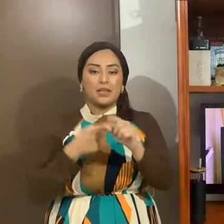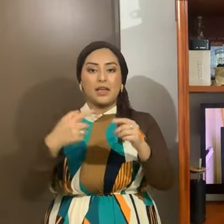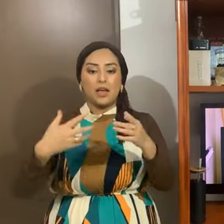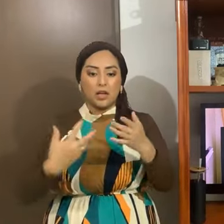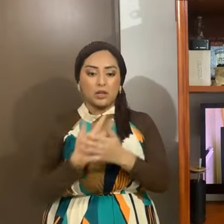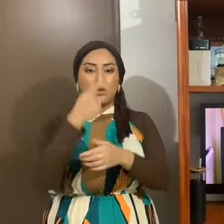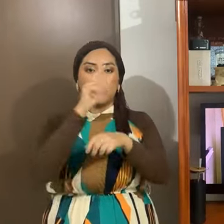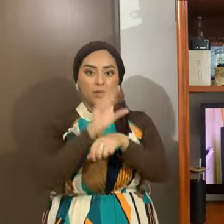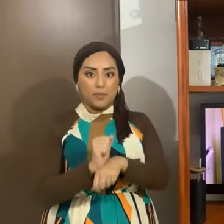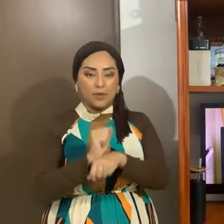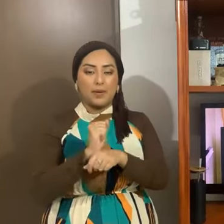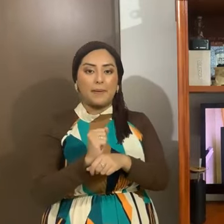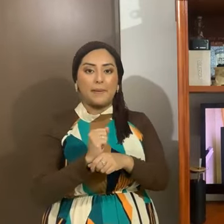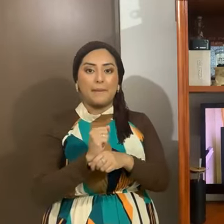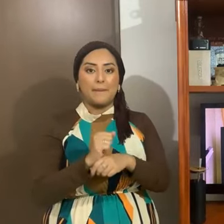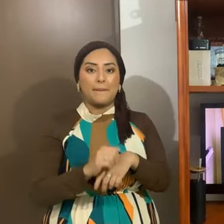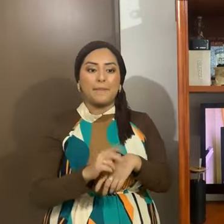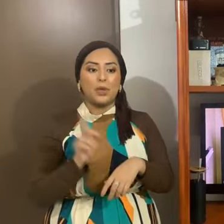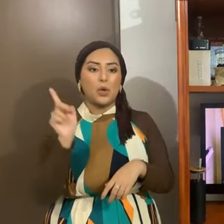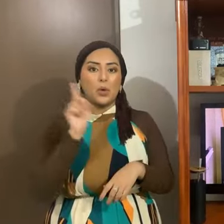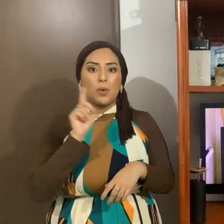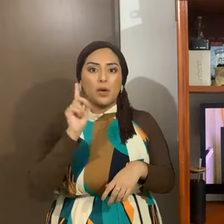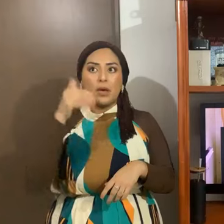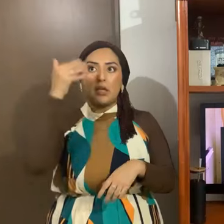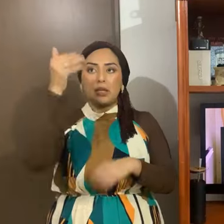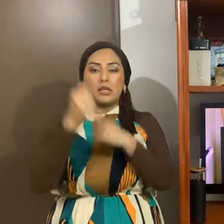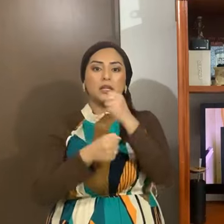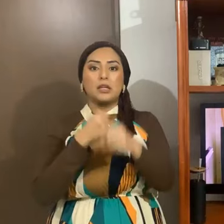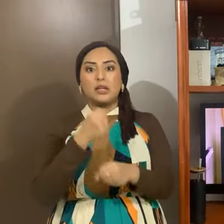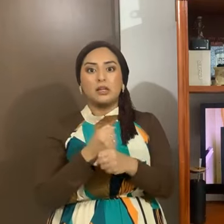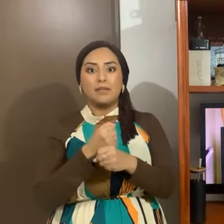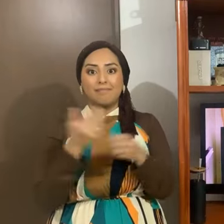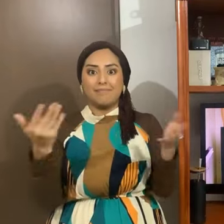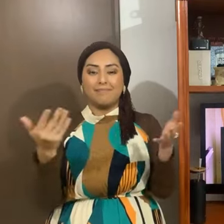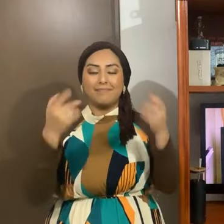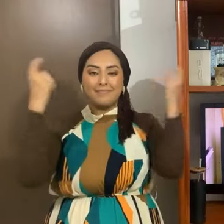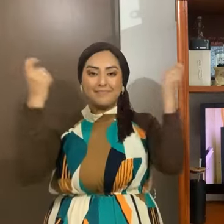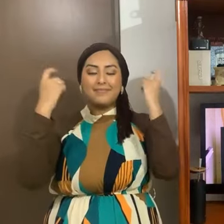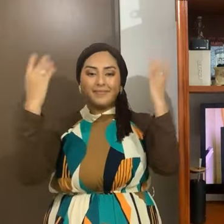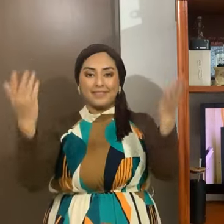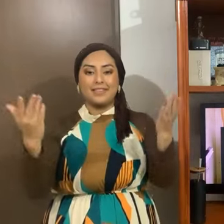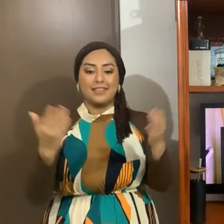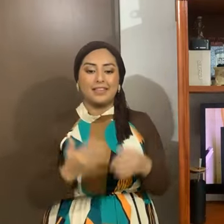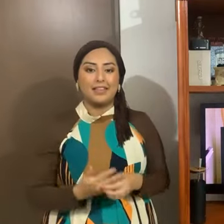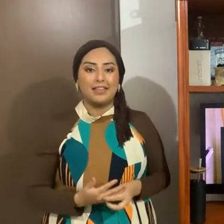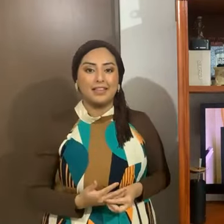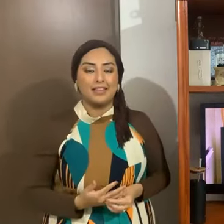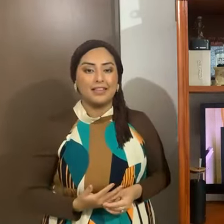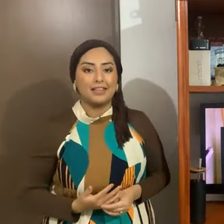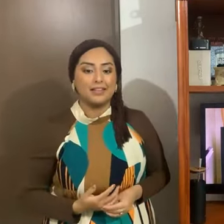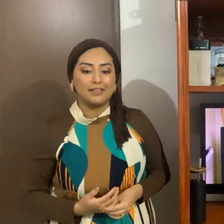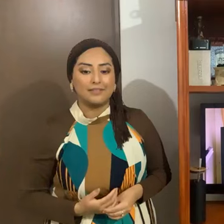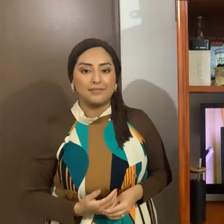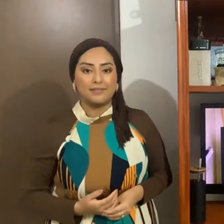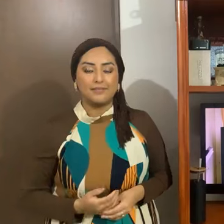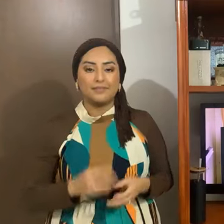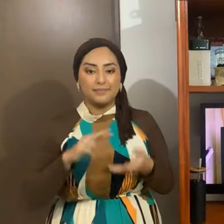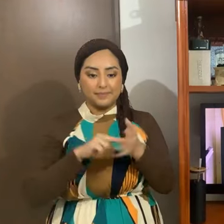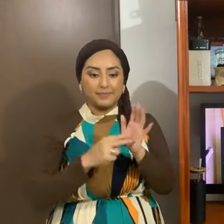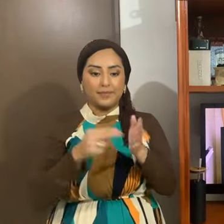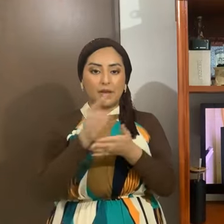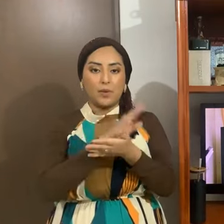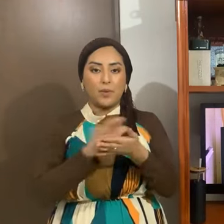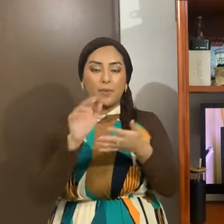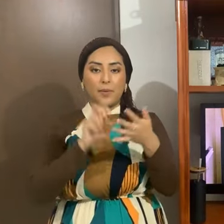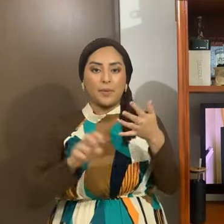nuevo hábito más, ¿dónde estaríamos el año que viene? Aleluya, bendito es Yahshua HaMashiach. Esto es santificación,